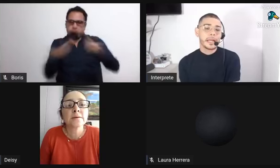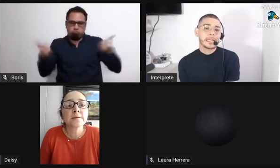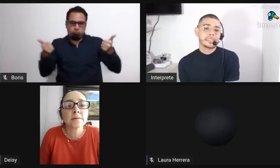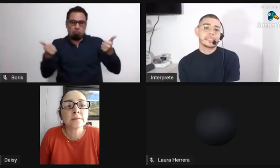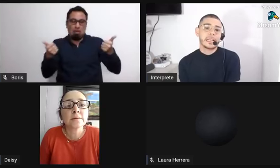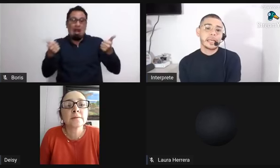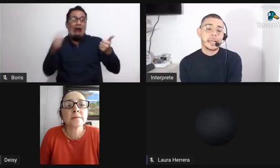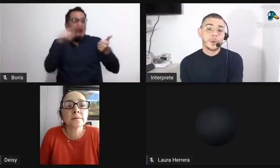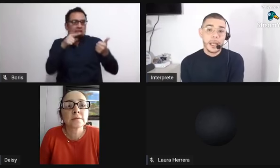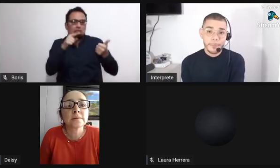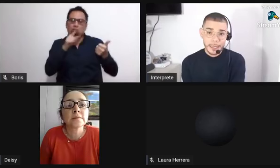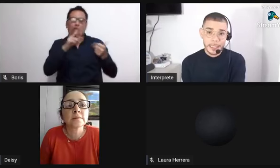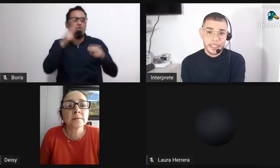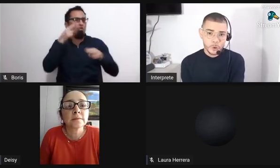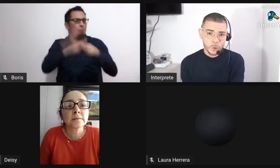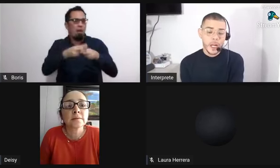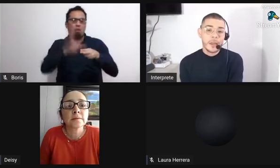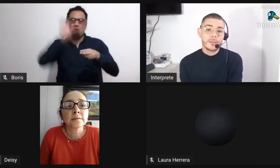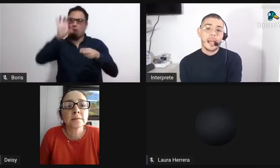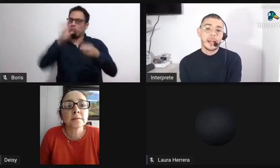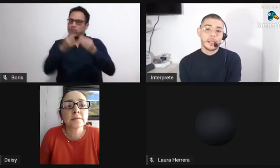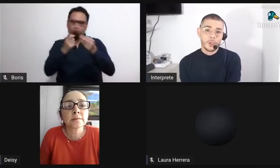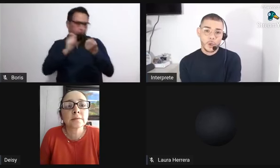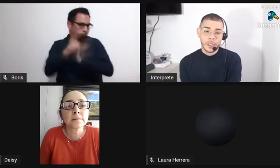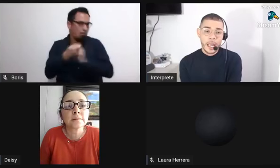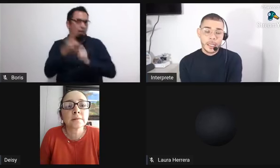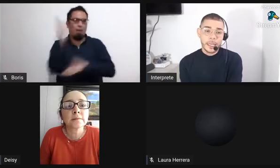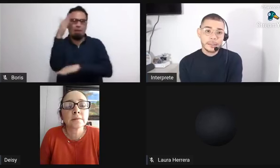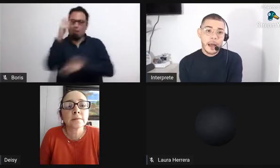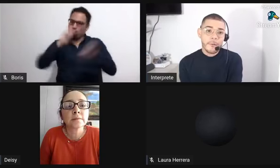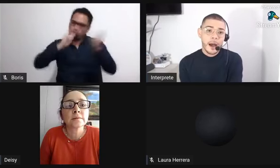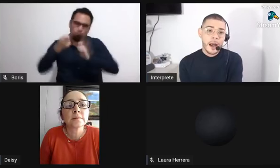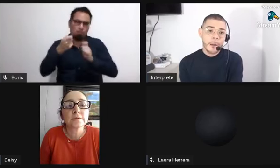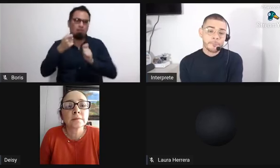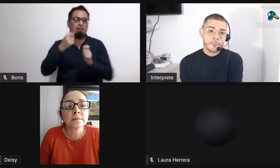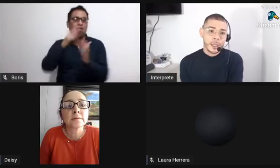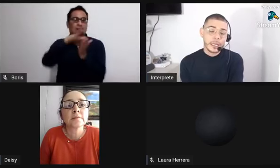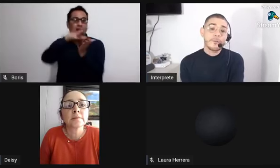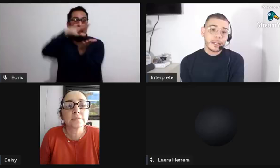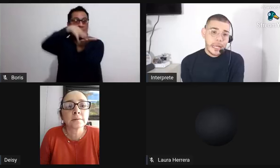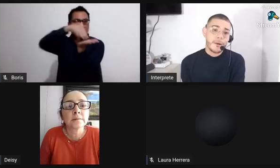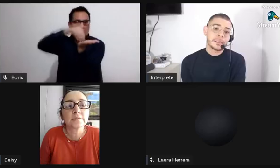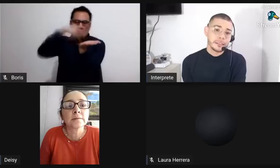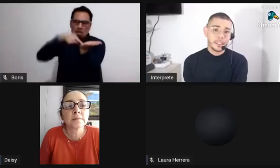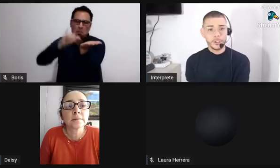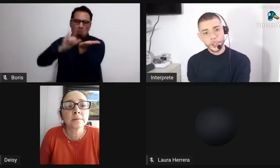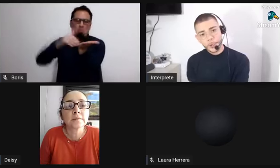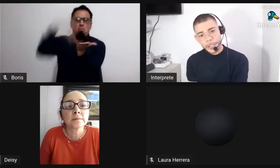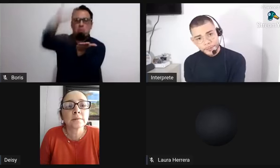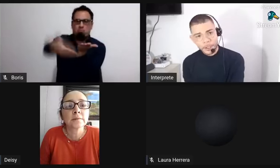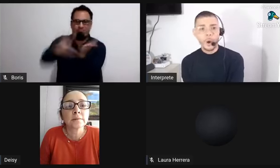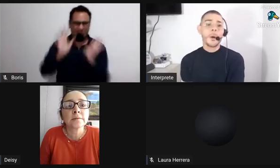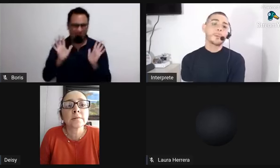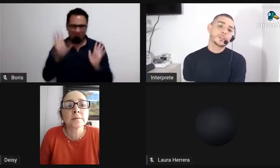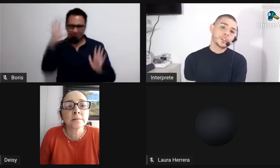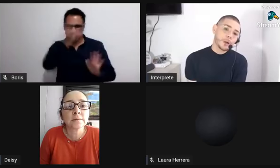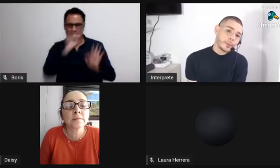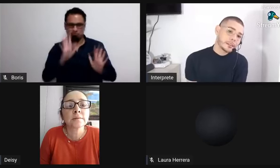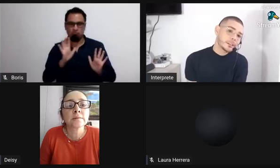que se hiciera cargo de la parte del sur de la región que abarcaba ese territorio geográfico. Posteriormente,